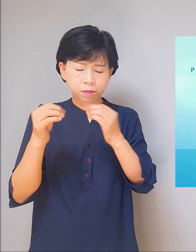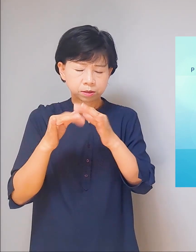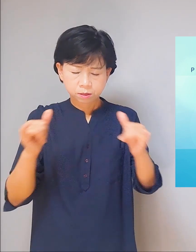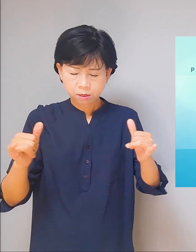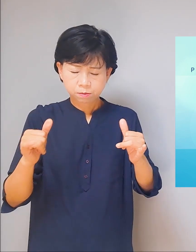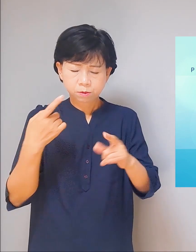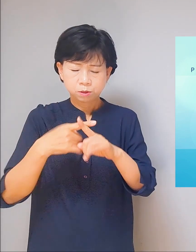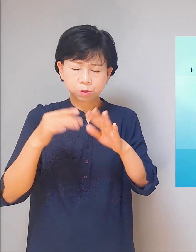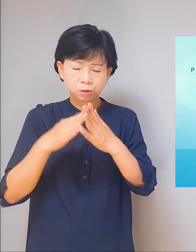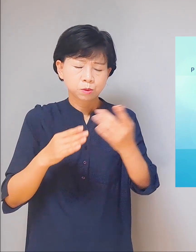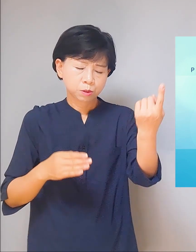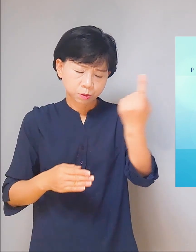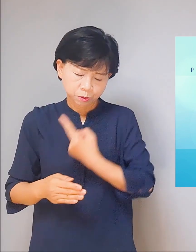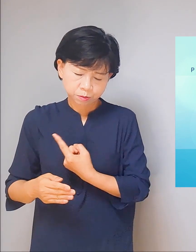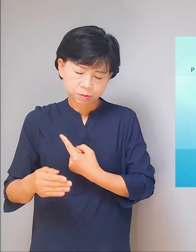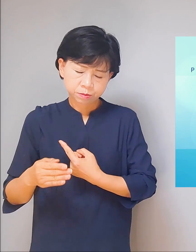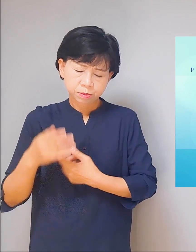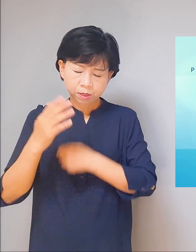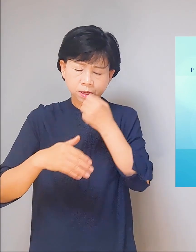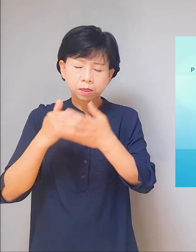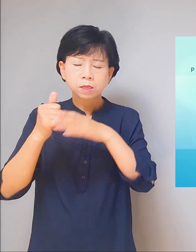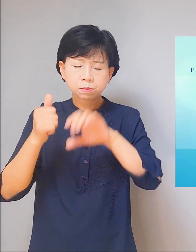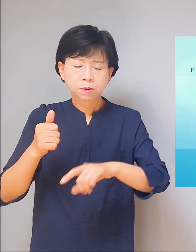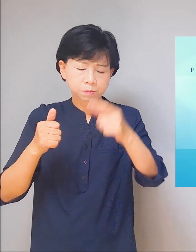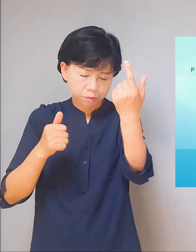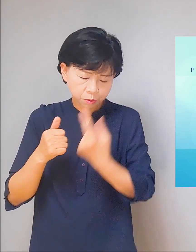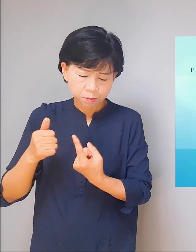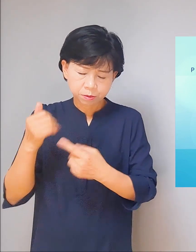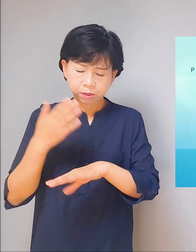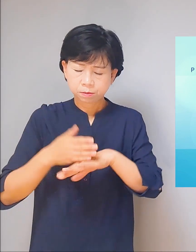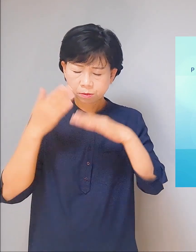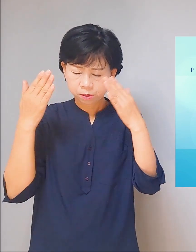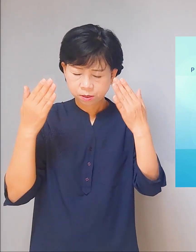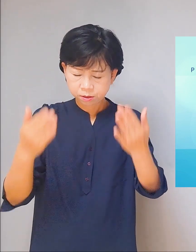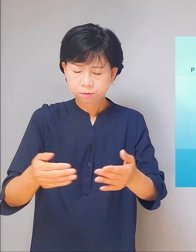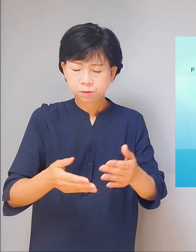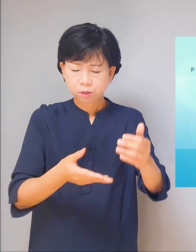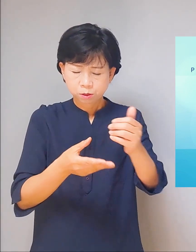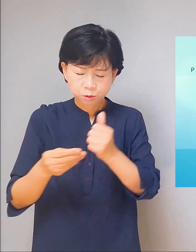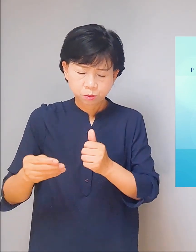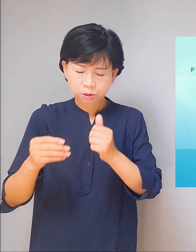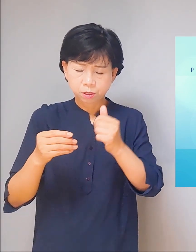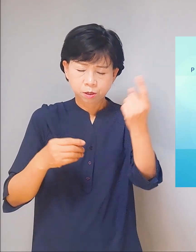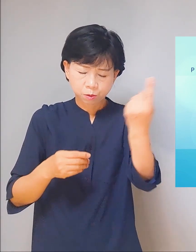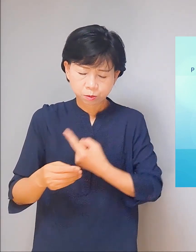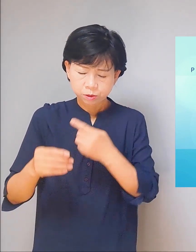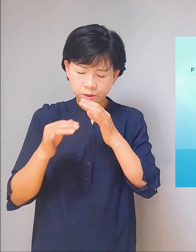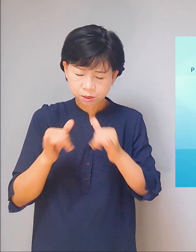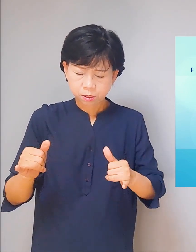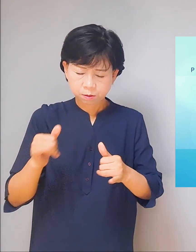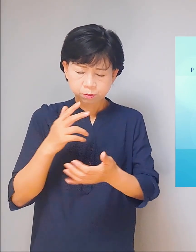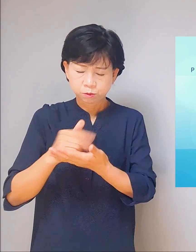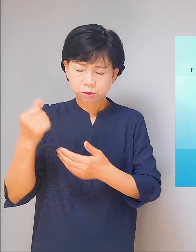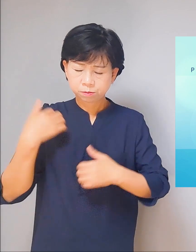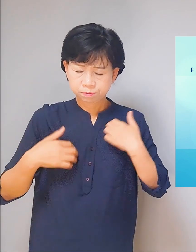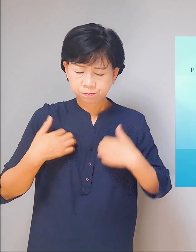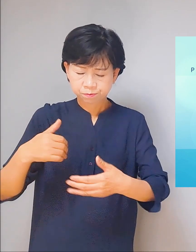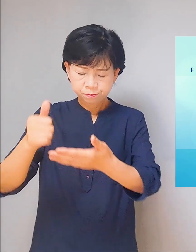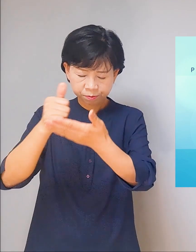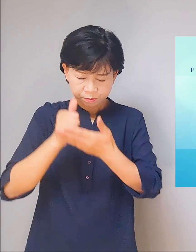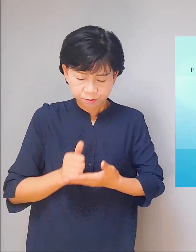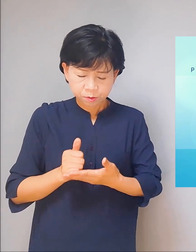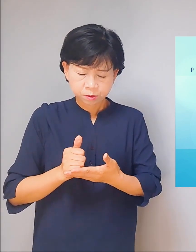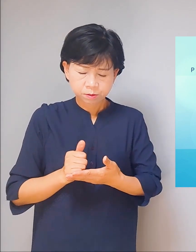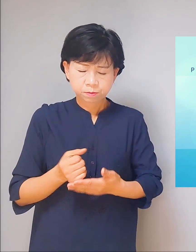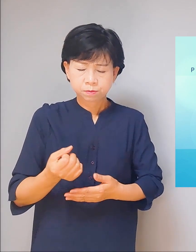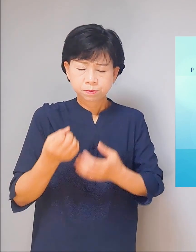나오게 하심을 감사합니다. 이제 초청받아 나온 많은 영혼들이 주님을 영접하며 구원받는 새 생명의